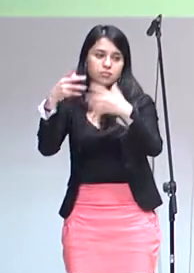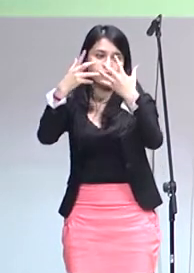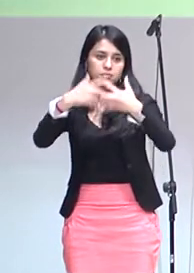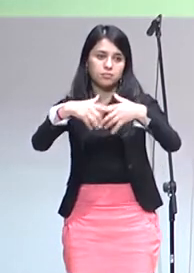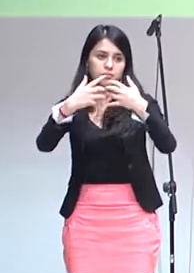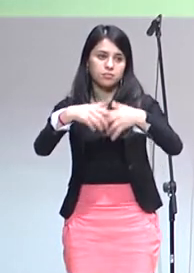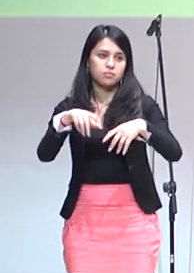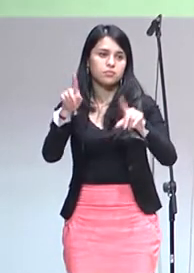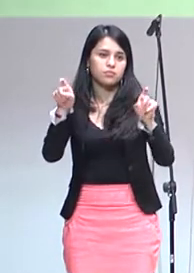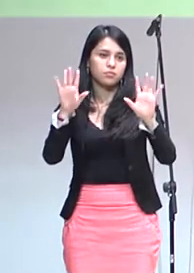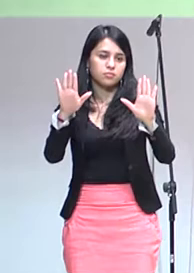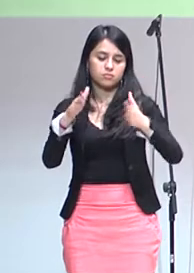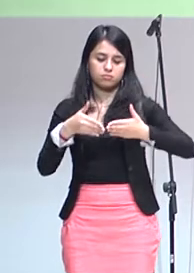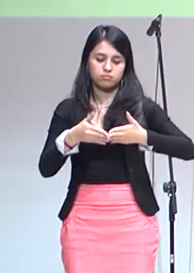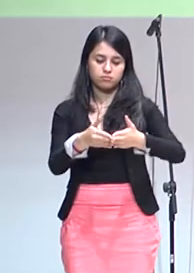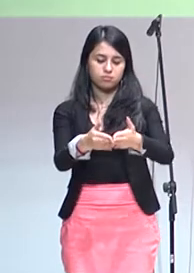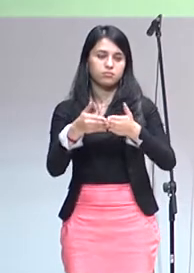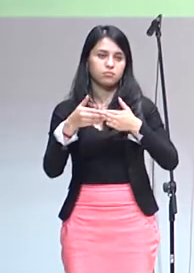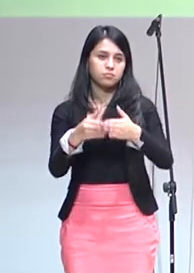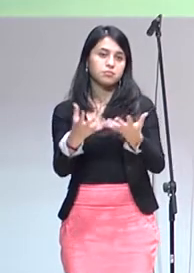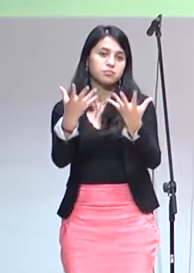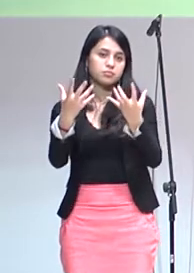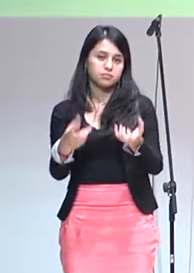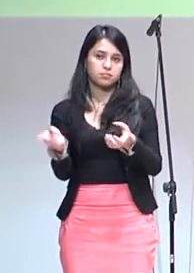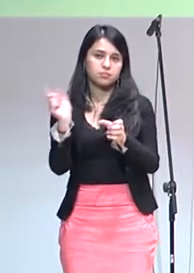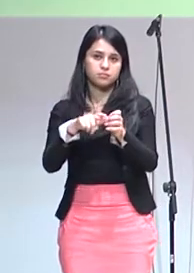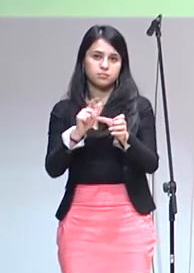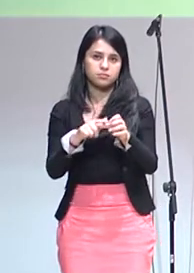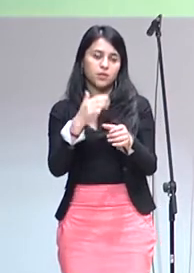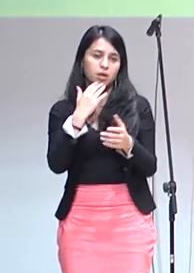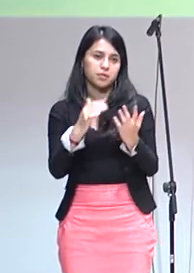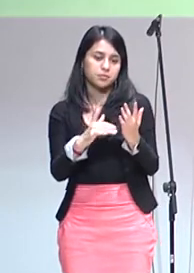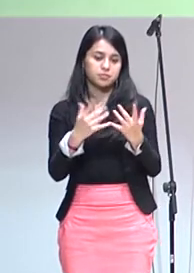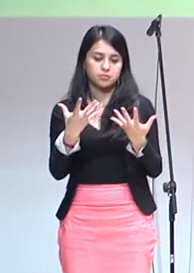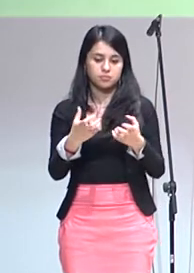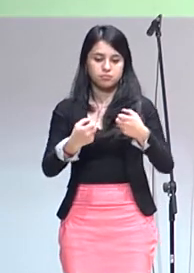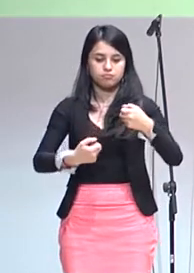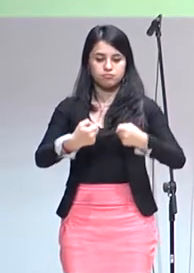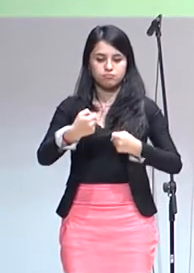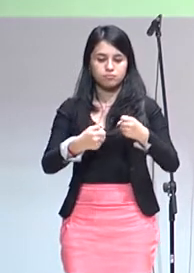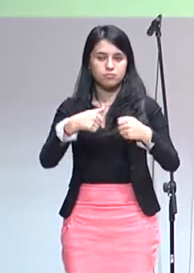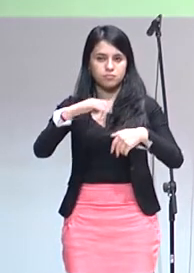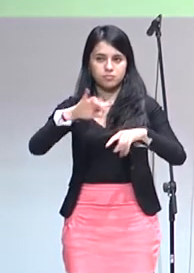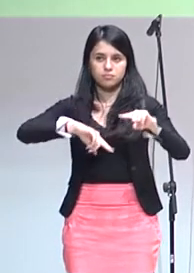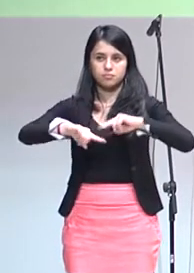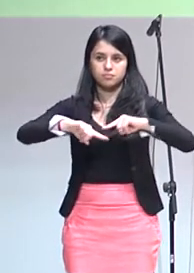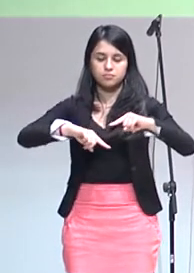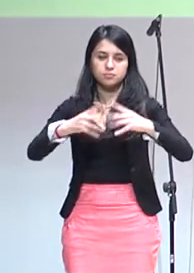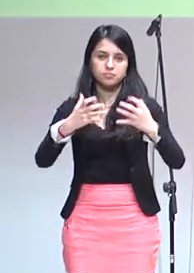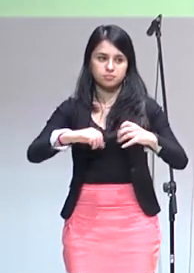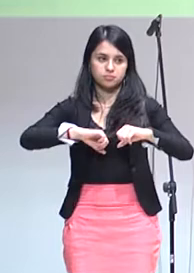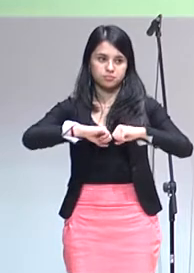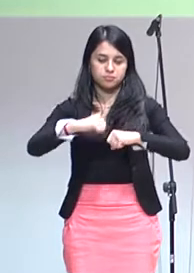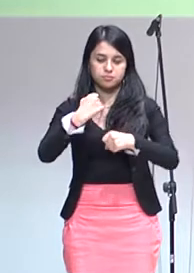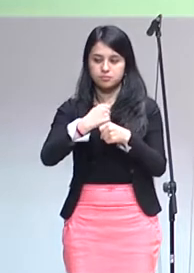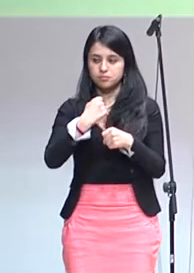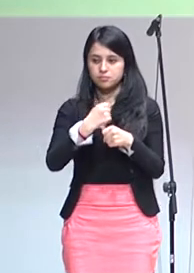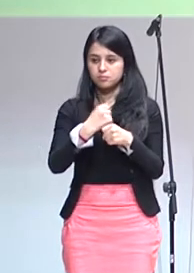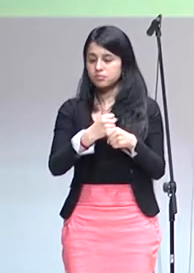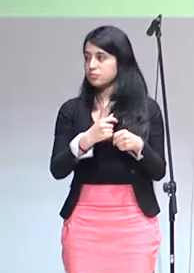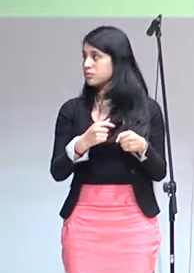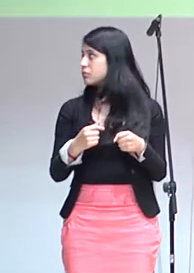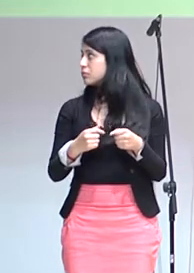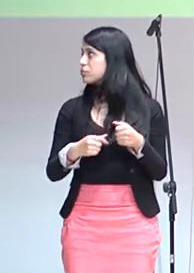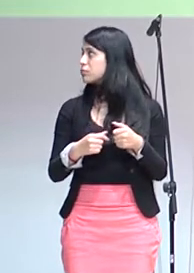el transporte marítimo, pero ya no como copiloto o lanchero, quieren trabajar en la parte administrativa. Entonces ya hay